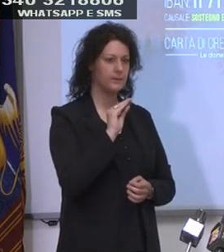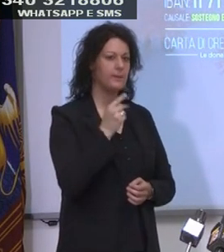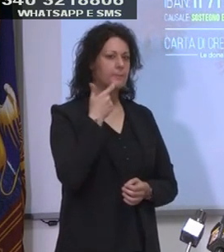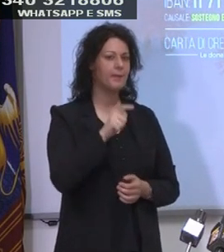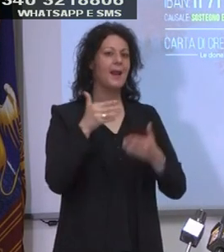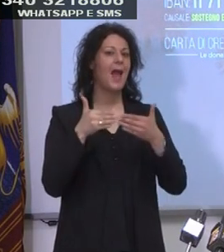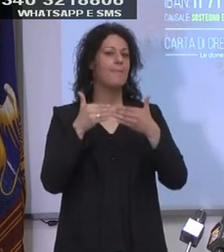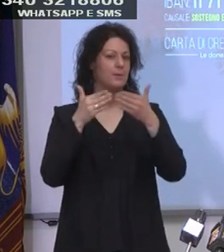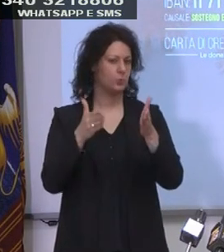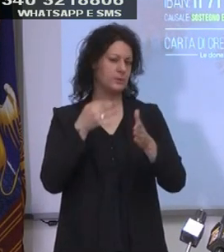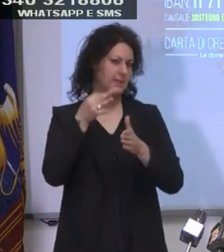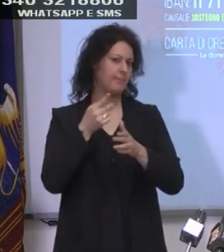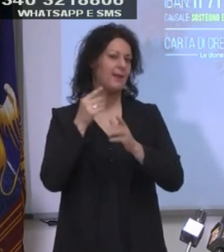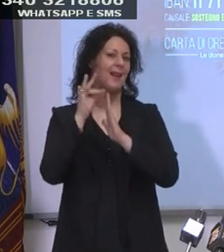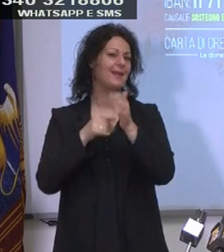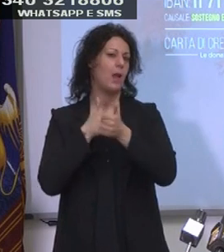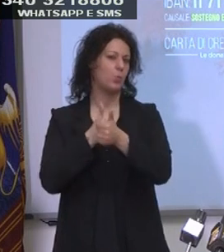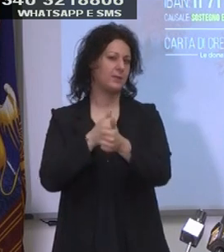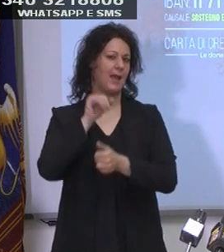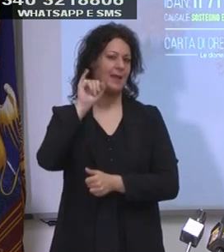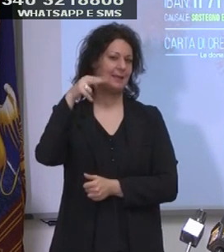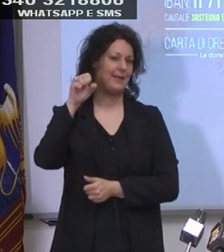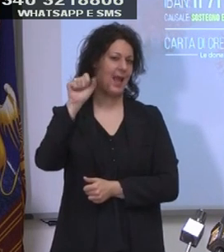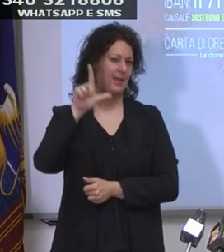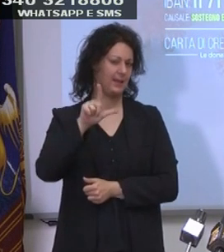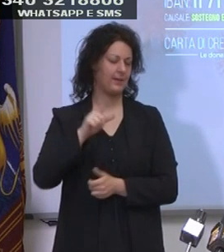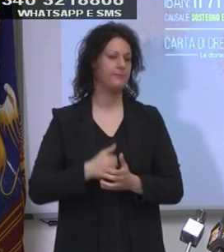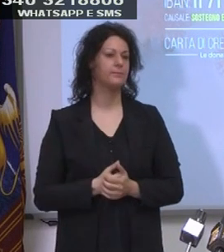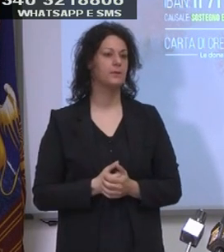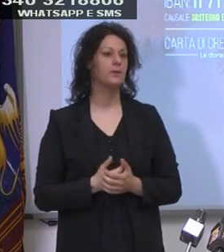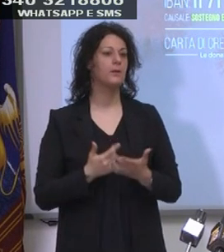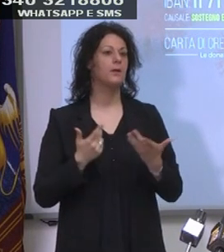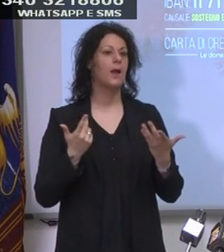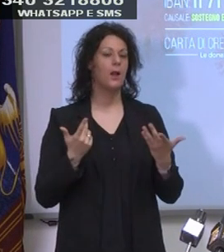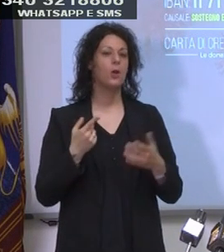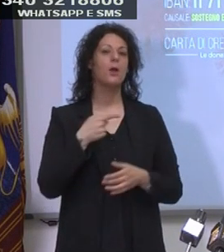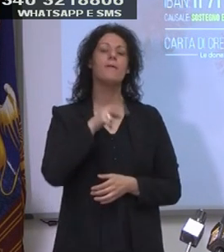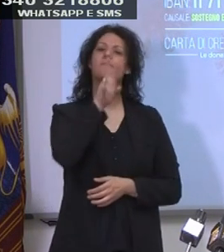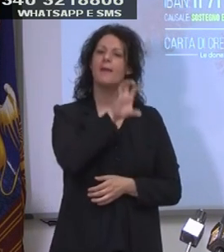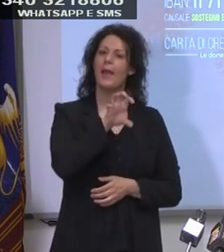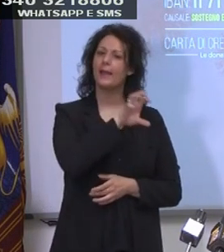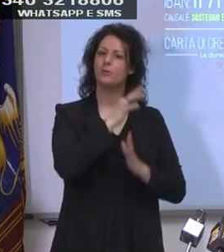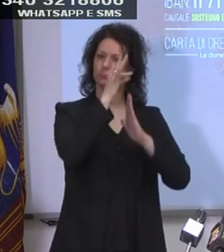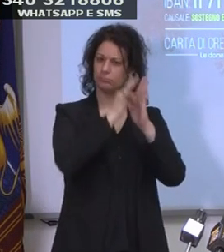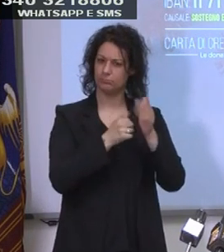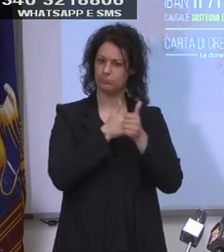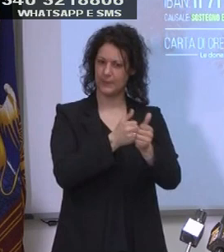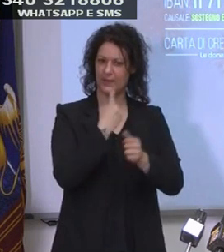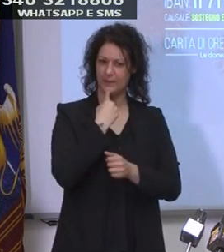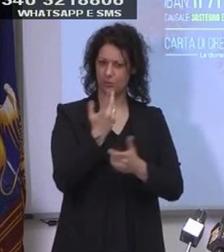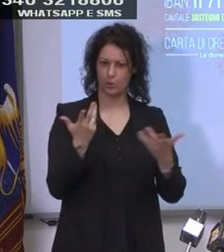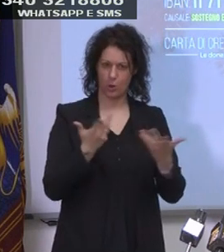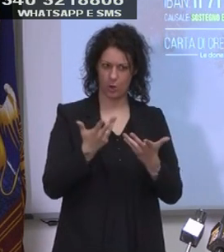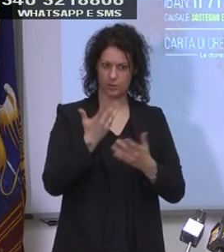delle linee guida dell'INAIL, di fatto la vostra linea è quella del intanto il metro che era stato indicato all'inizio